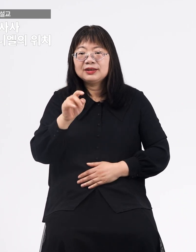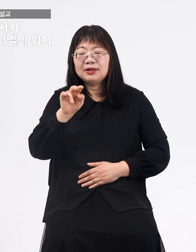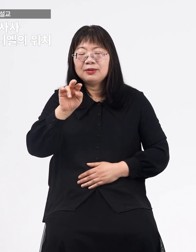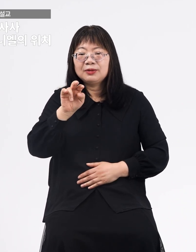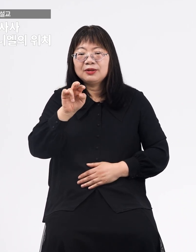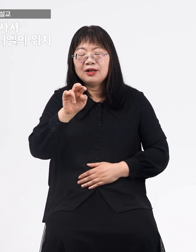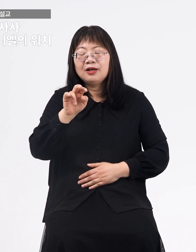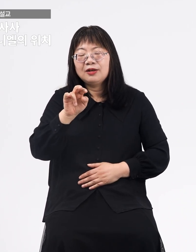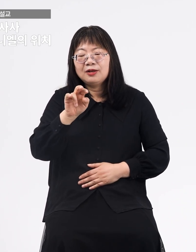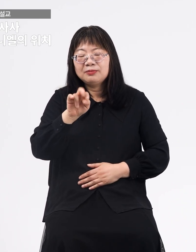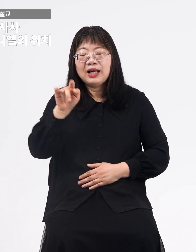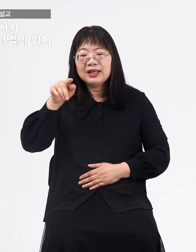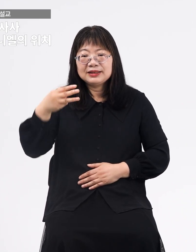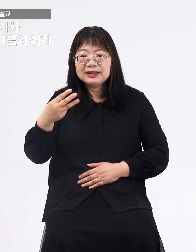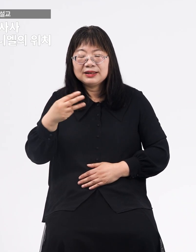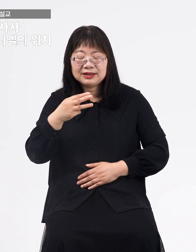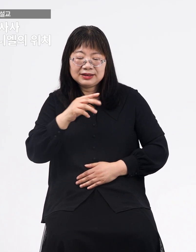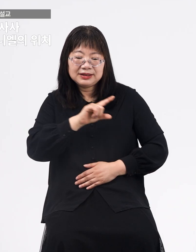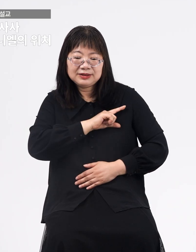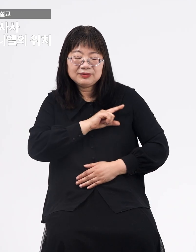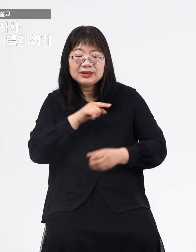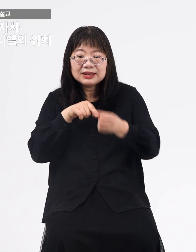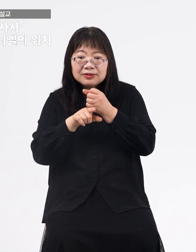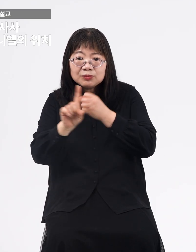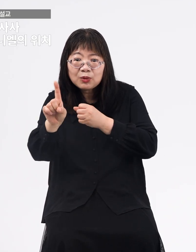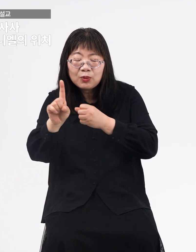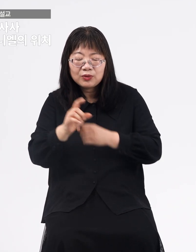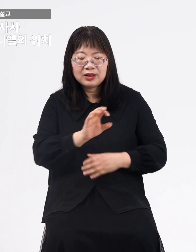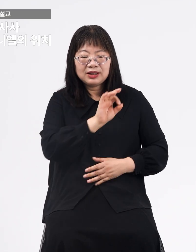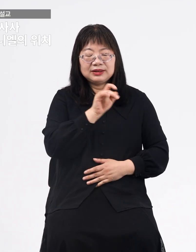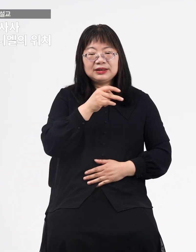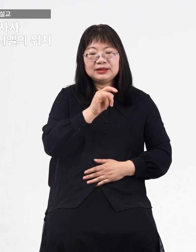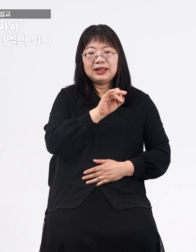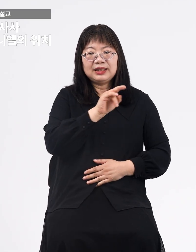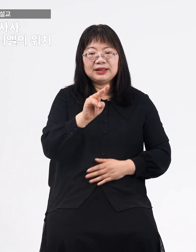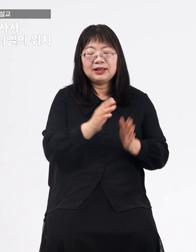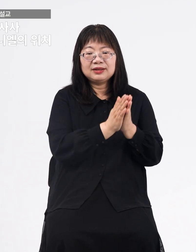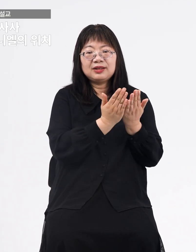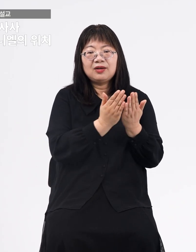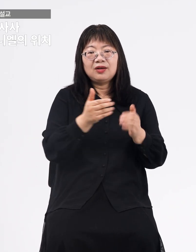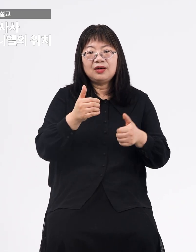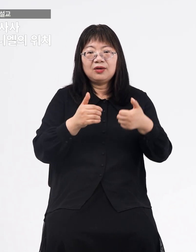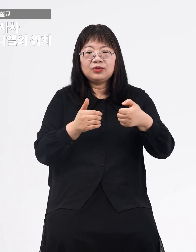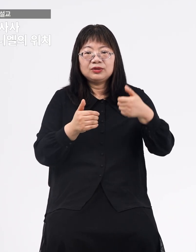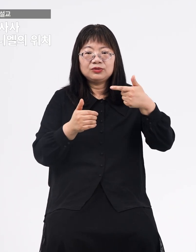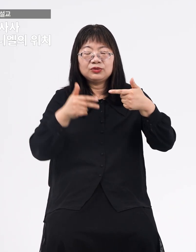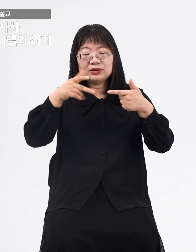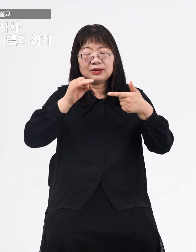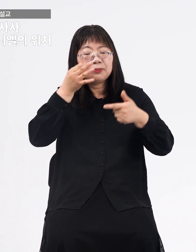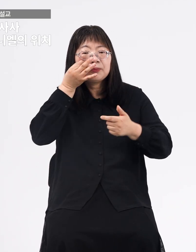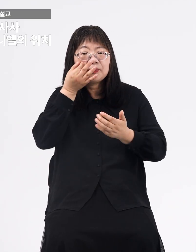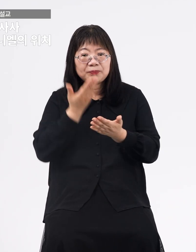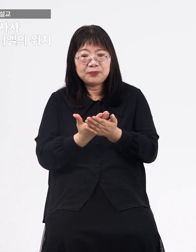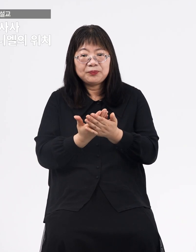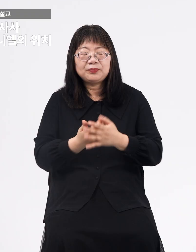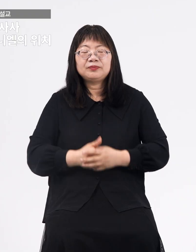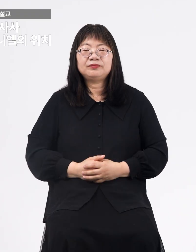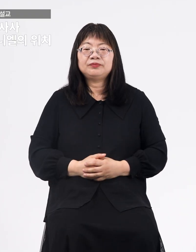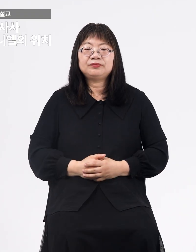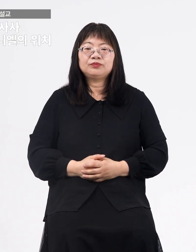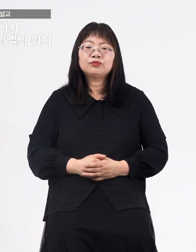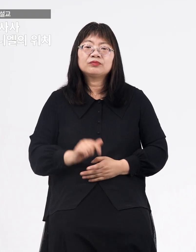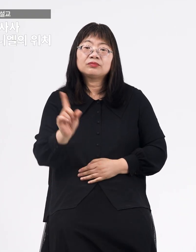야드바젬이라는 말은 무슨 뜻인가 하면 우리 이사야서 56장을 한번 띄워주실까요? 이렇게 돼